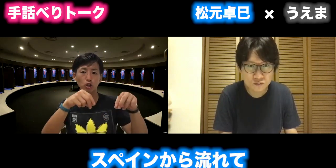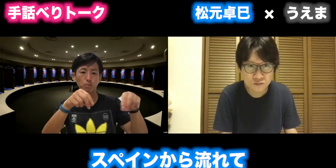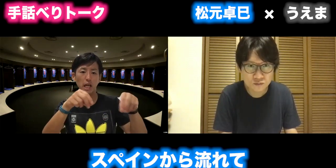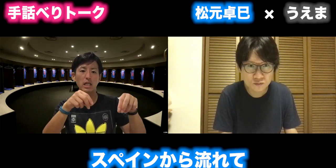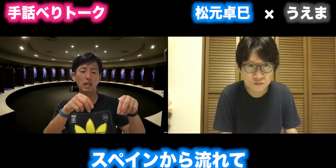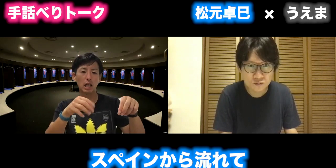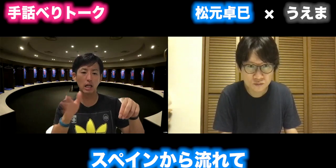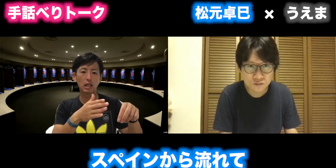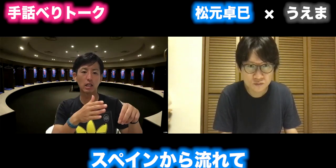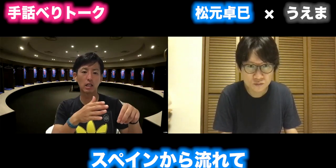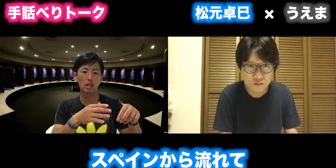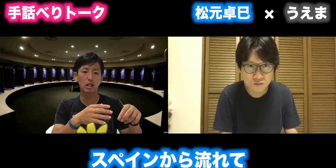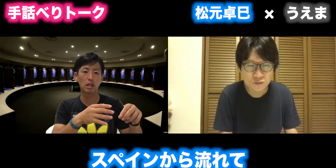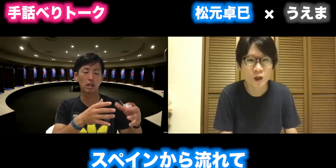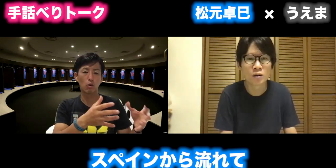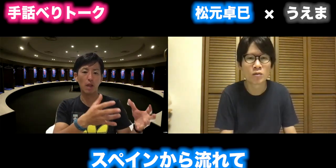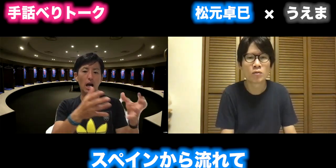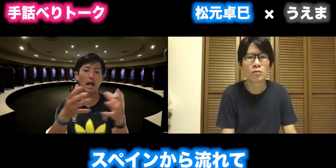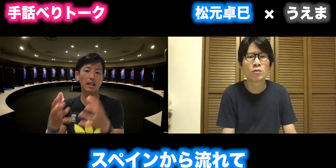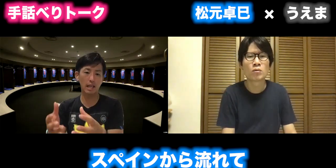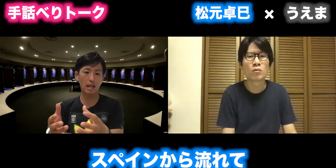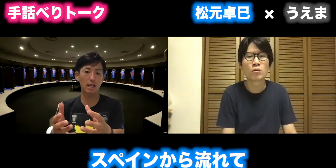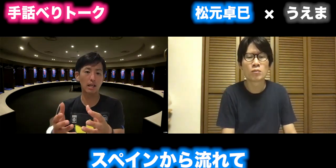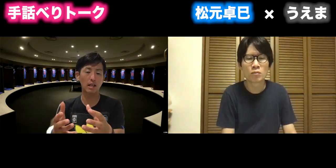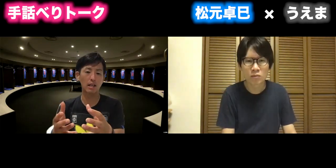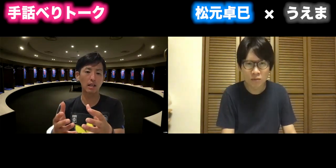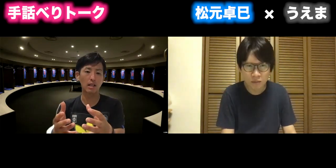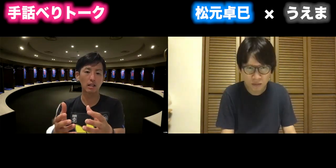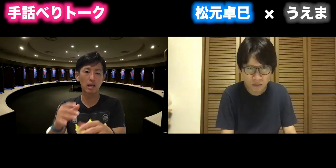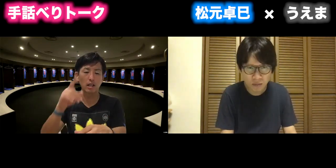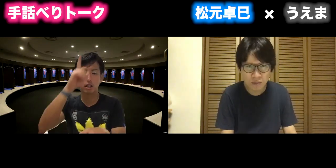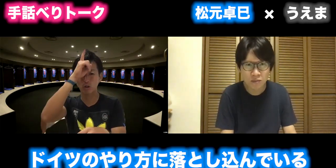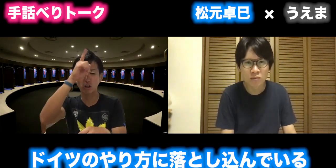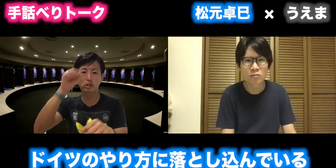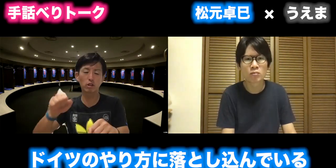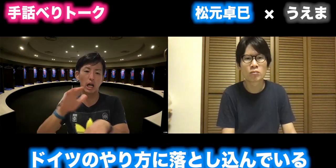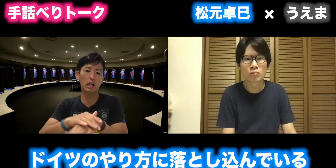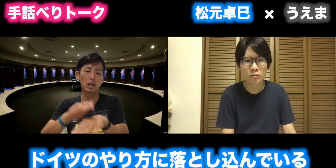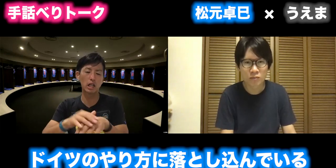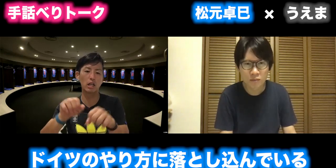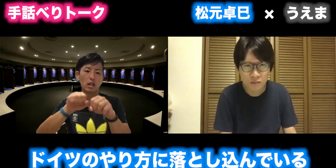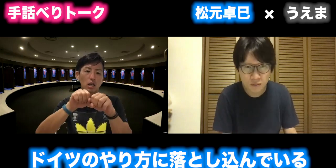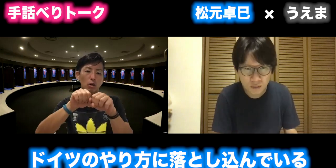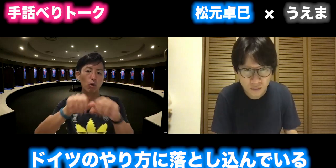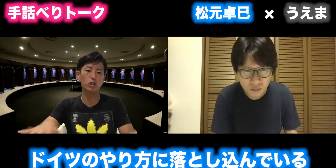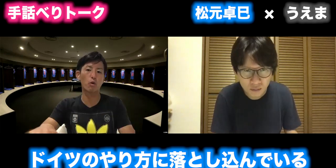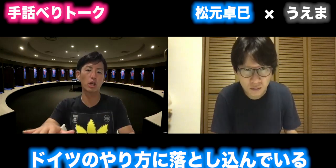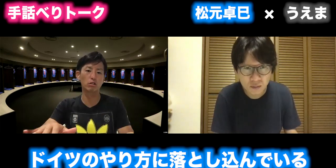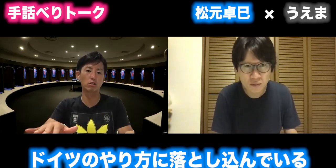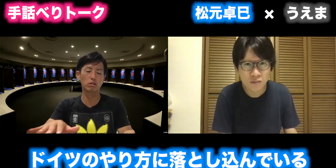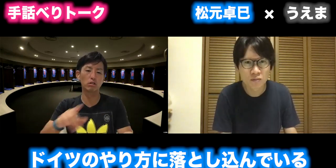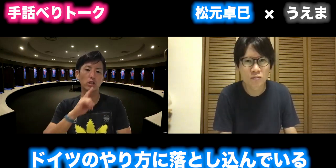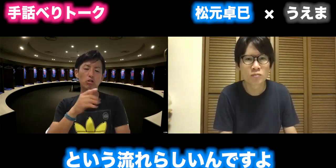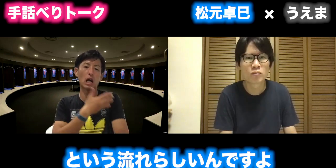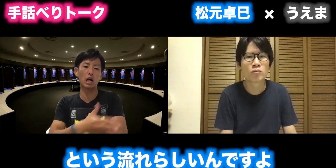スペインから流れてで同一のやり方に私今出